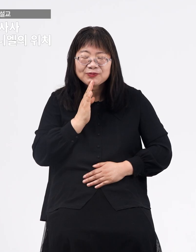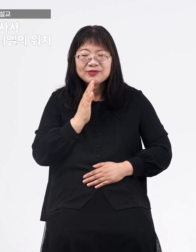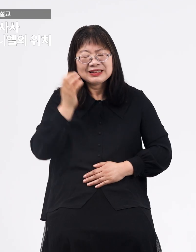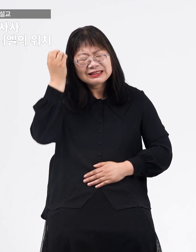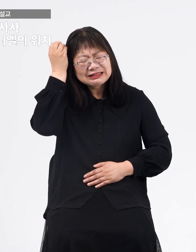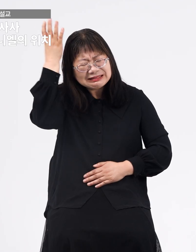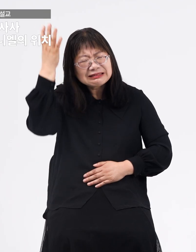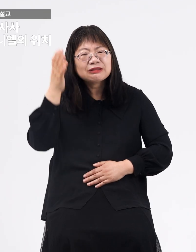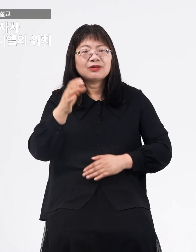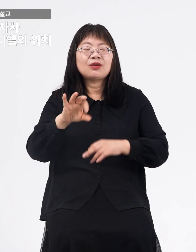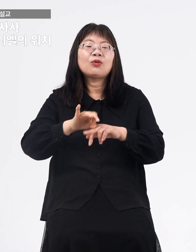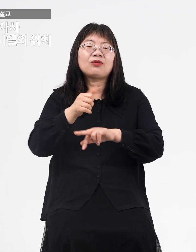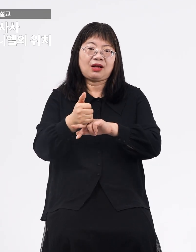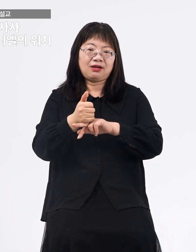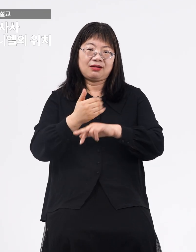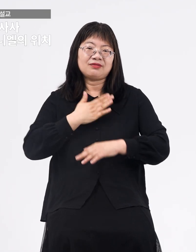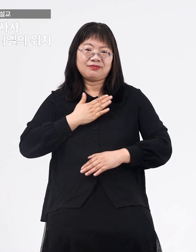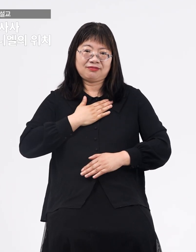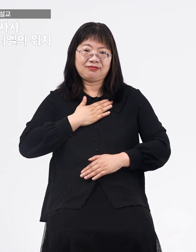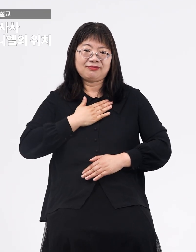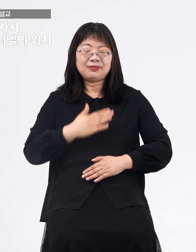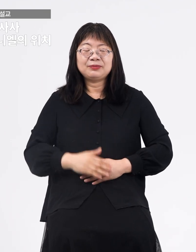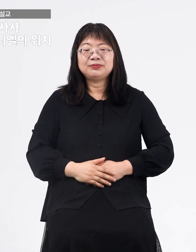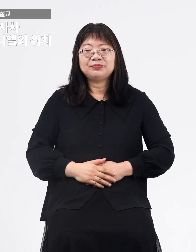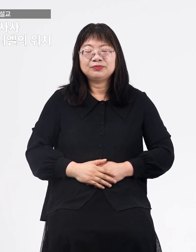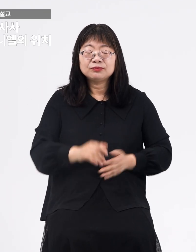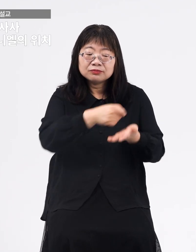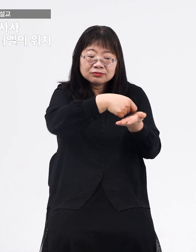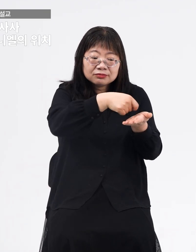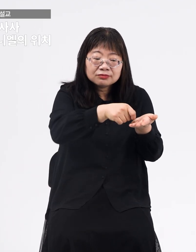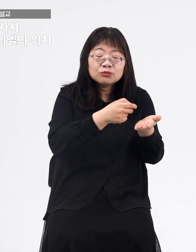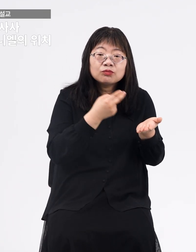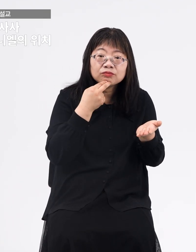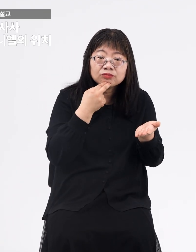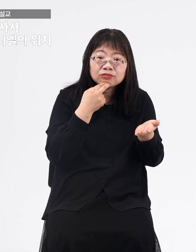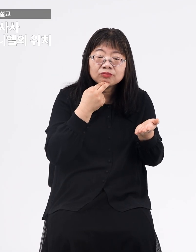너무너무 잊어버려요. 그러니까 메모 안 해놓으면